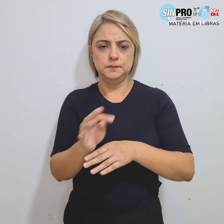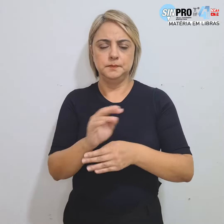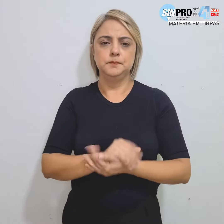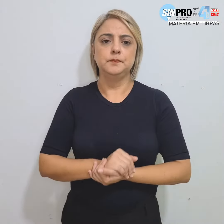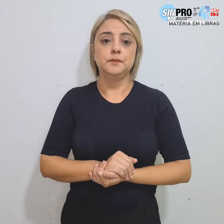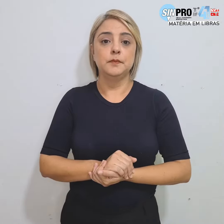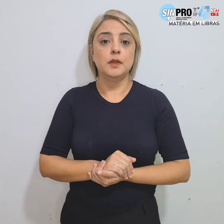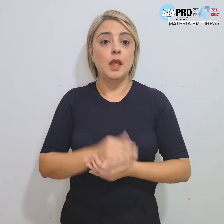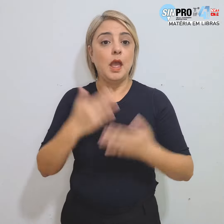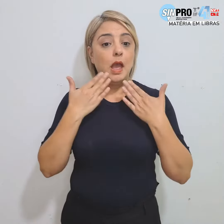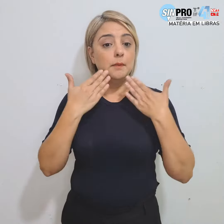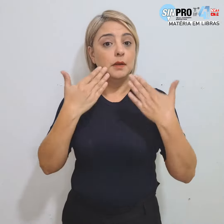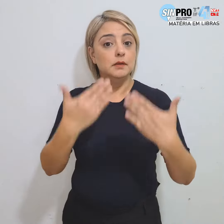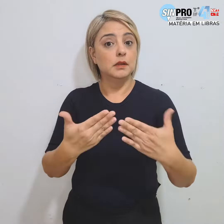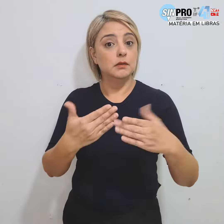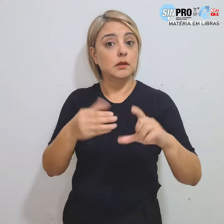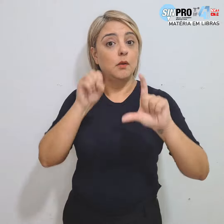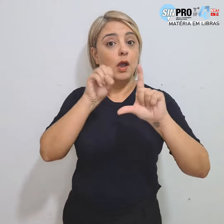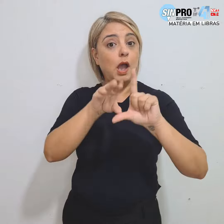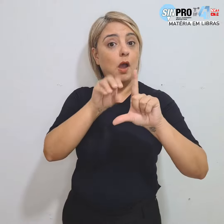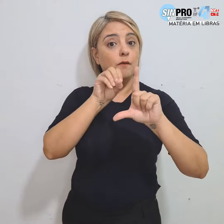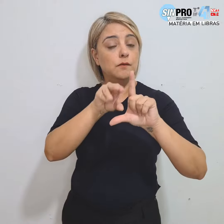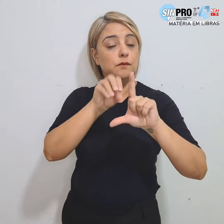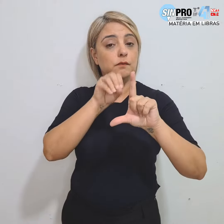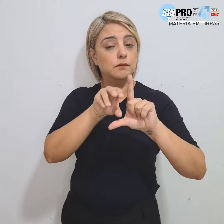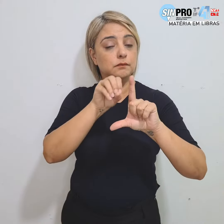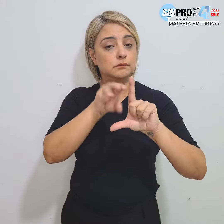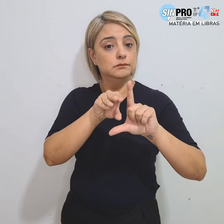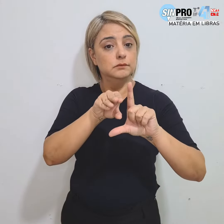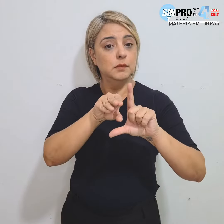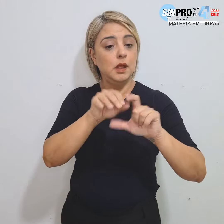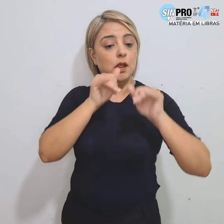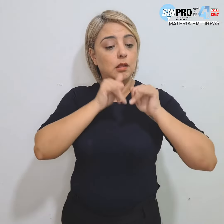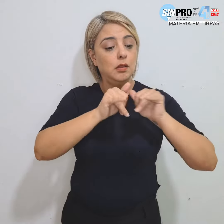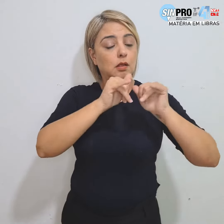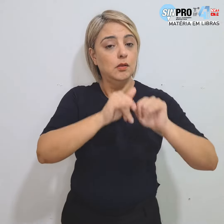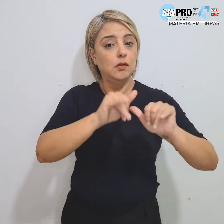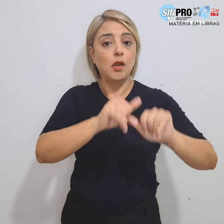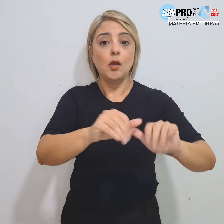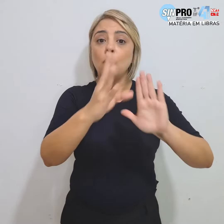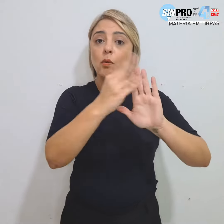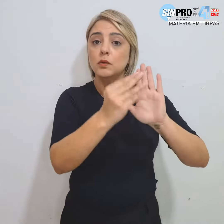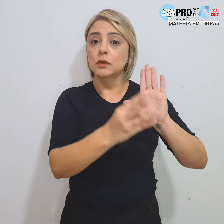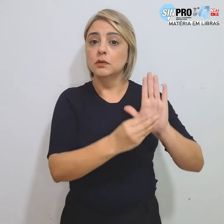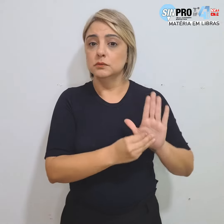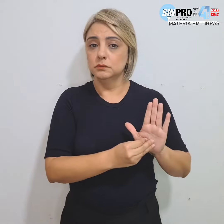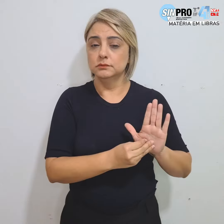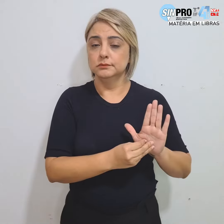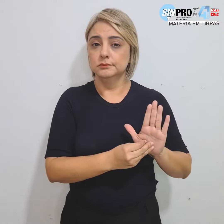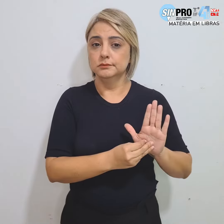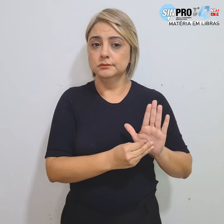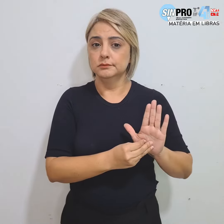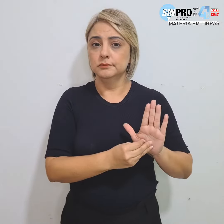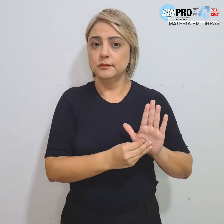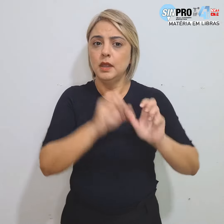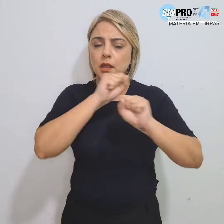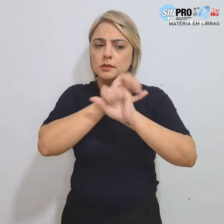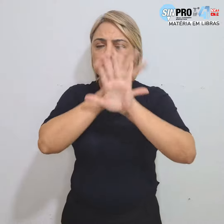A apresentação ao vivo divulgará o conteúdo e esclarecimento das